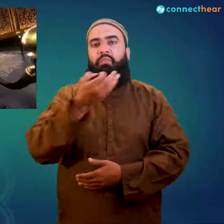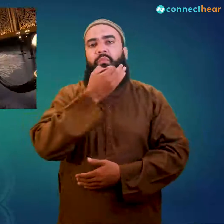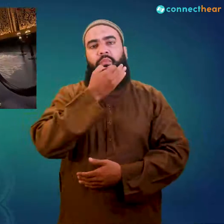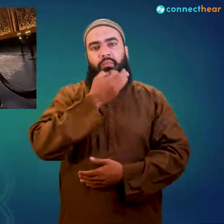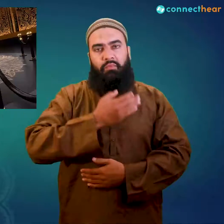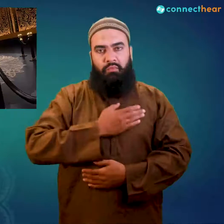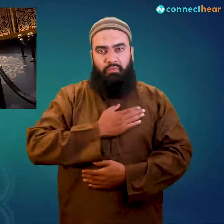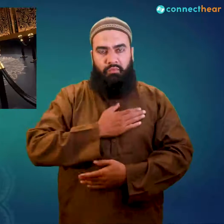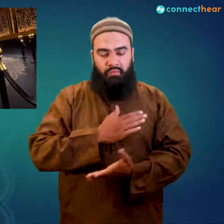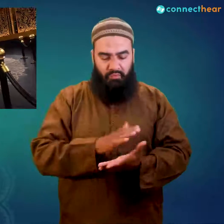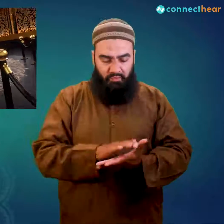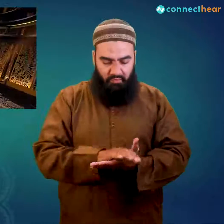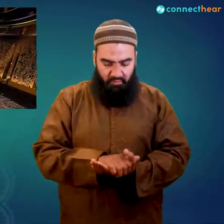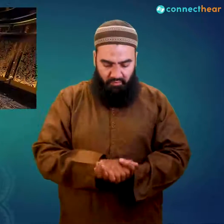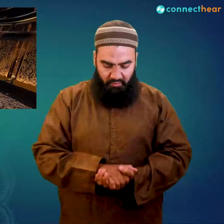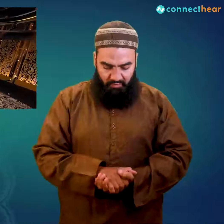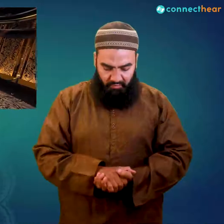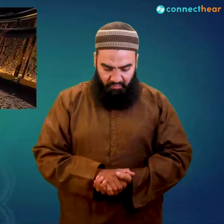يتدبرون